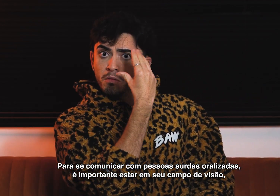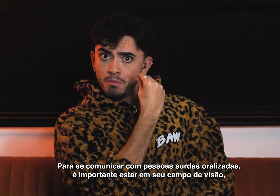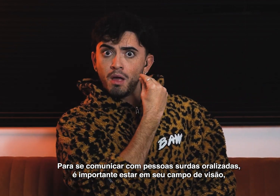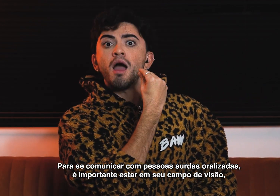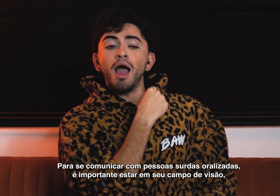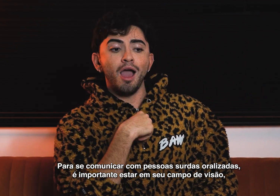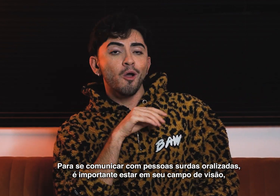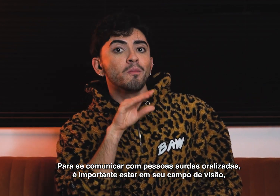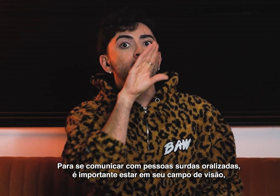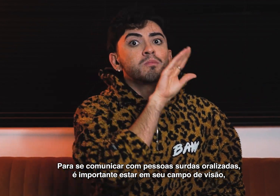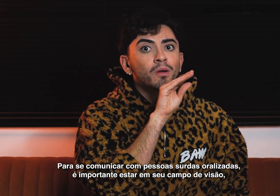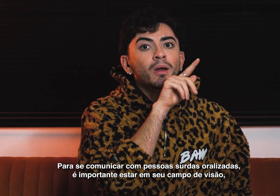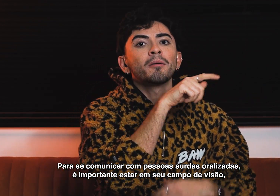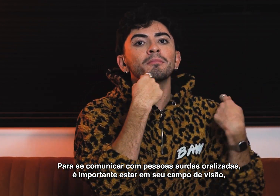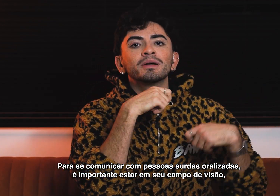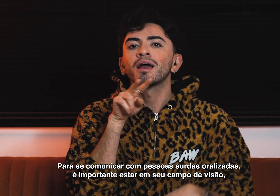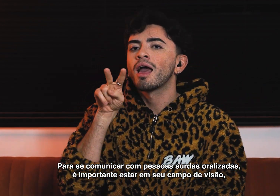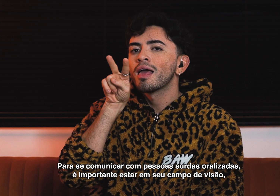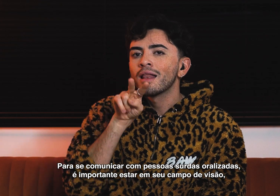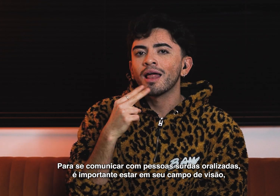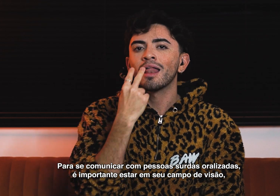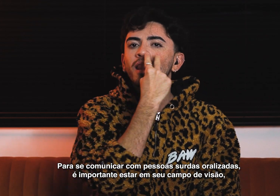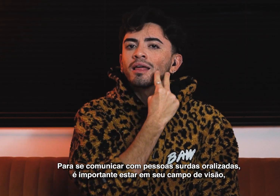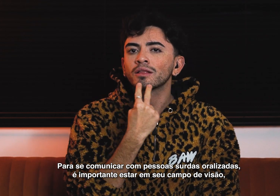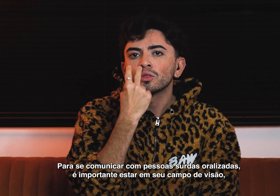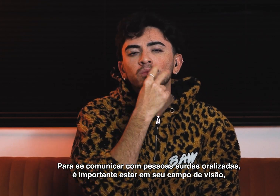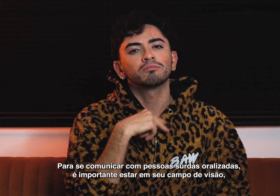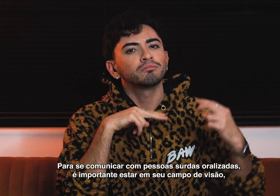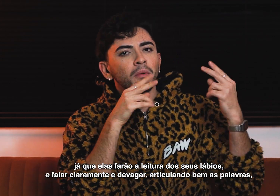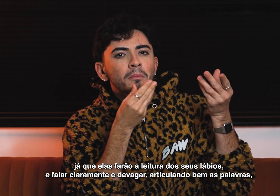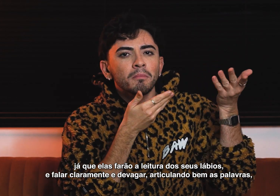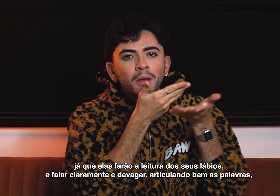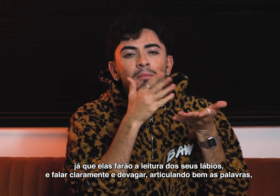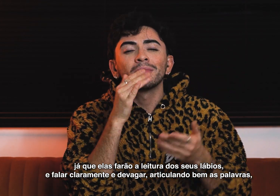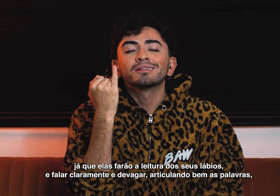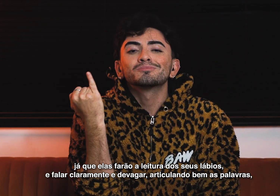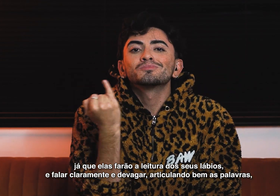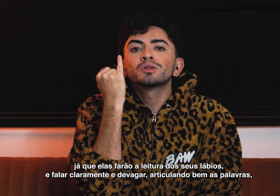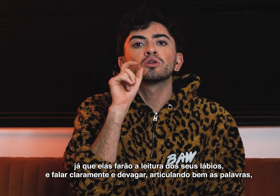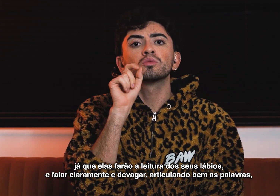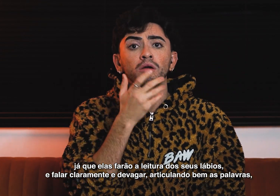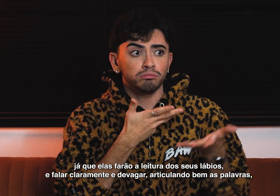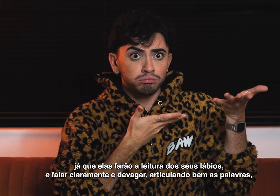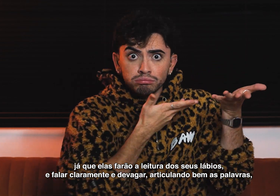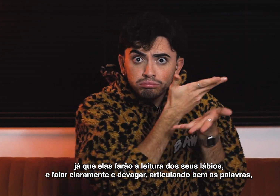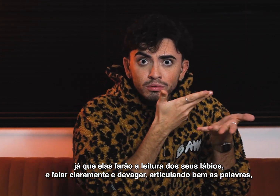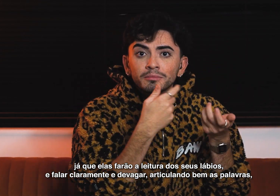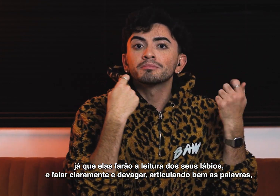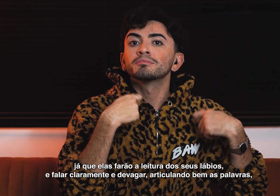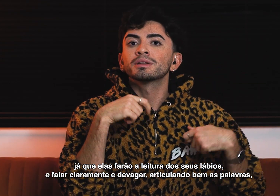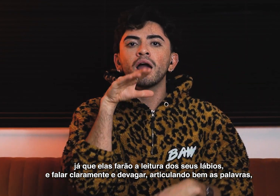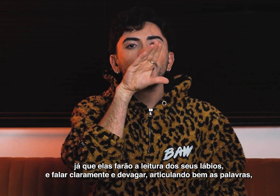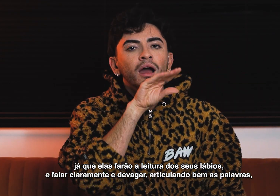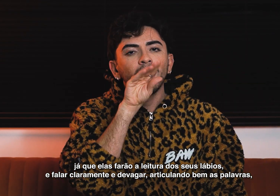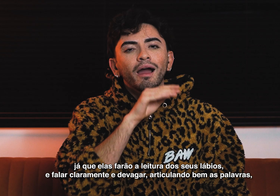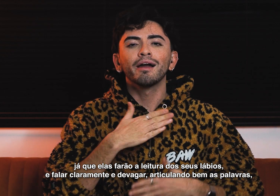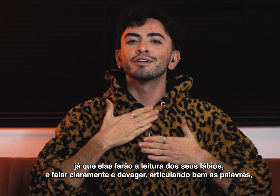com pessoas surdas oralizadas, é importante estar em seu campo de visão, já que elas farão a leitura dos seus lábios, e